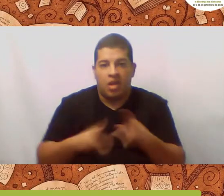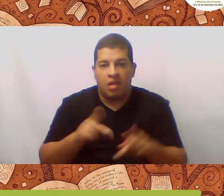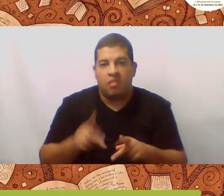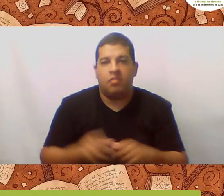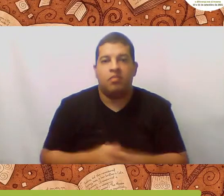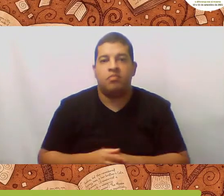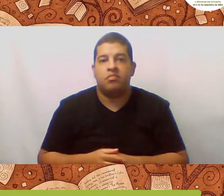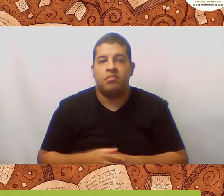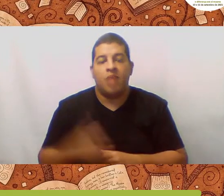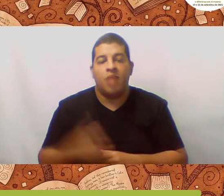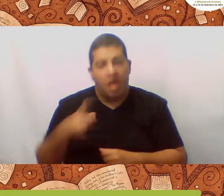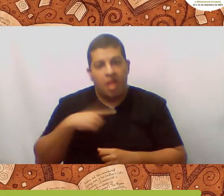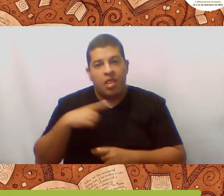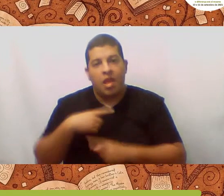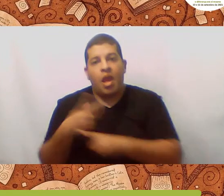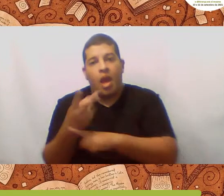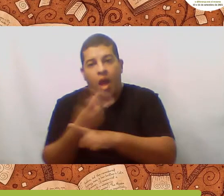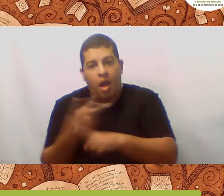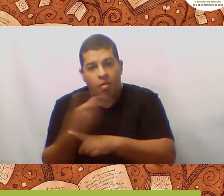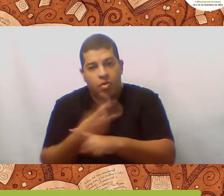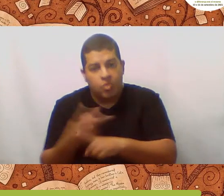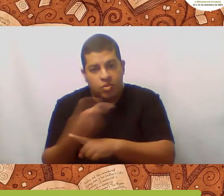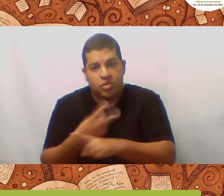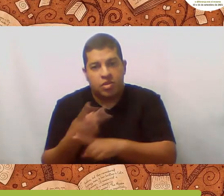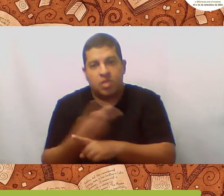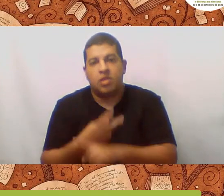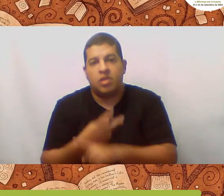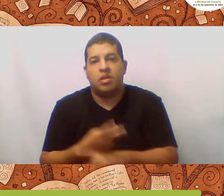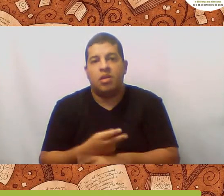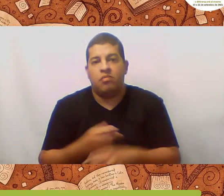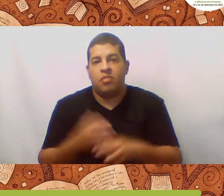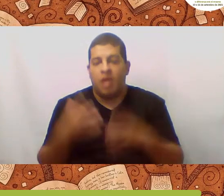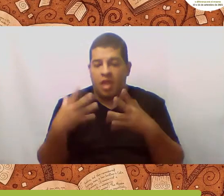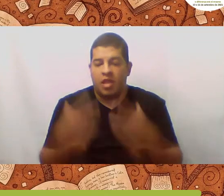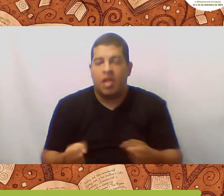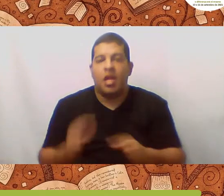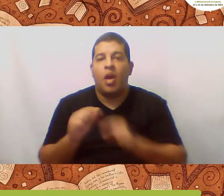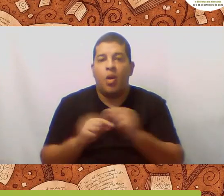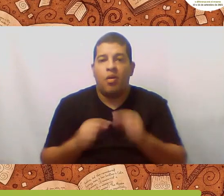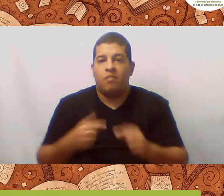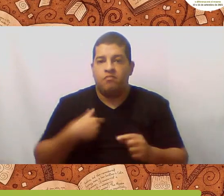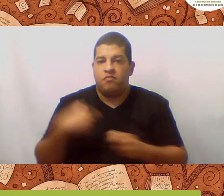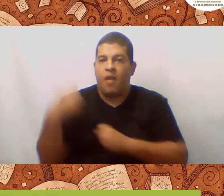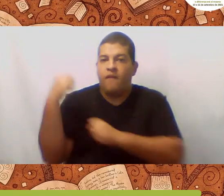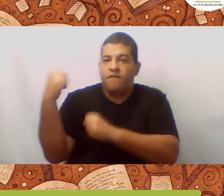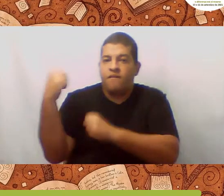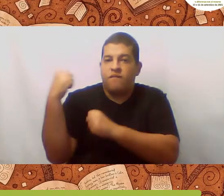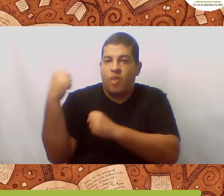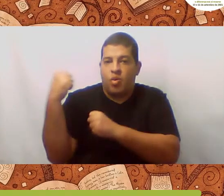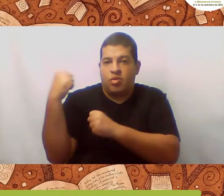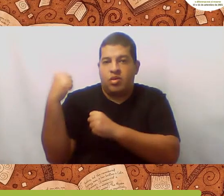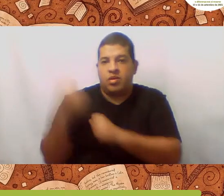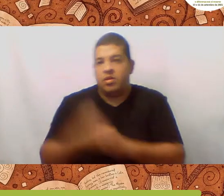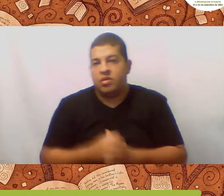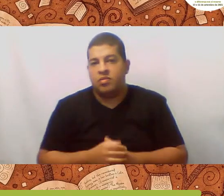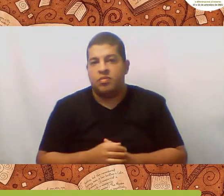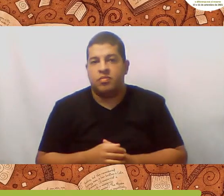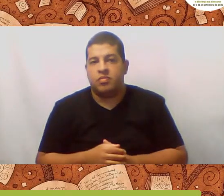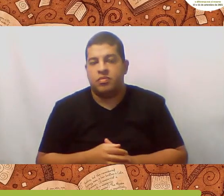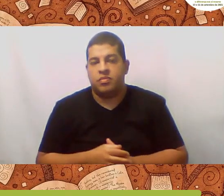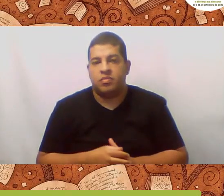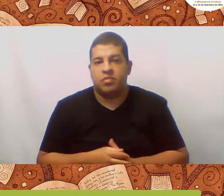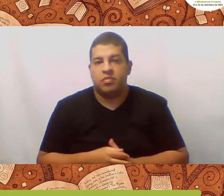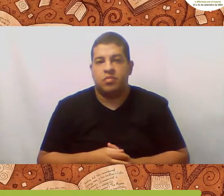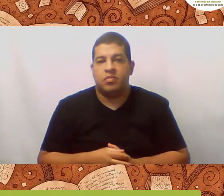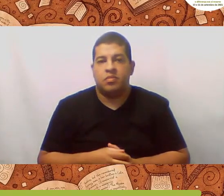uma busca, né, da afirmação de si pela força física diante do depauperamento ou do esvaziamento do